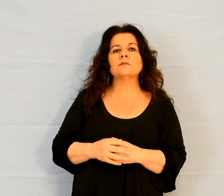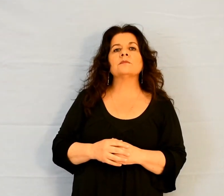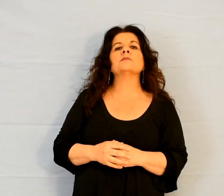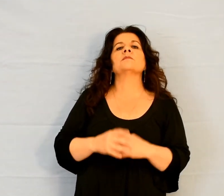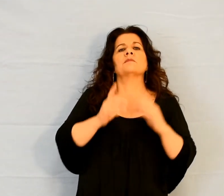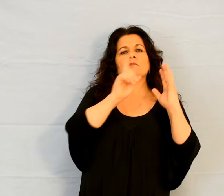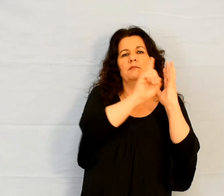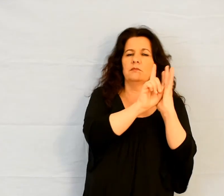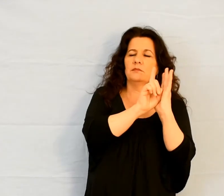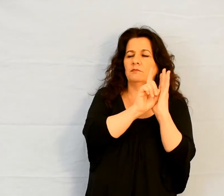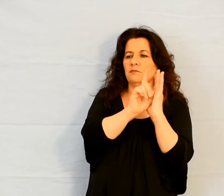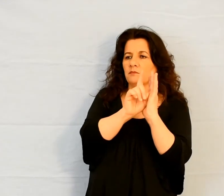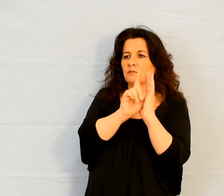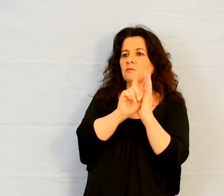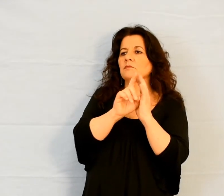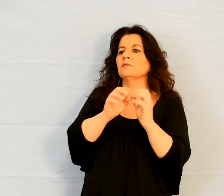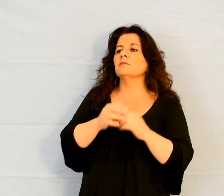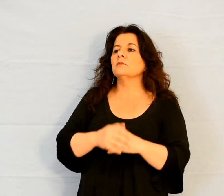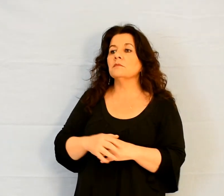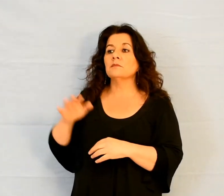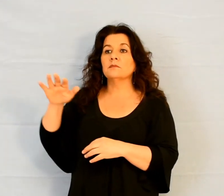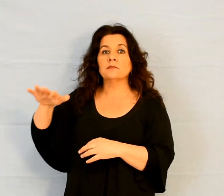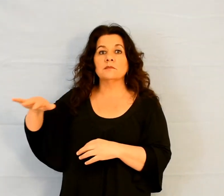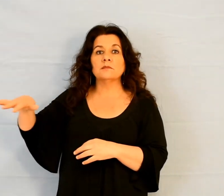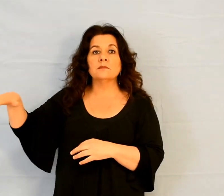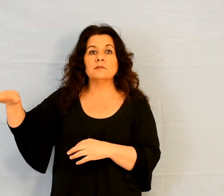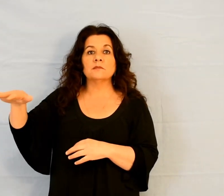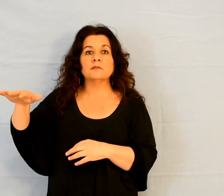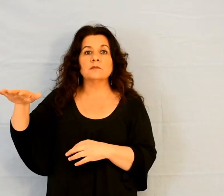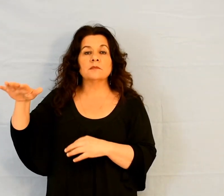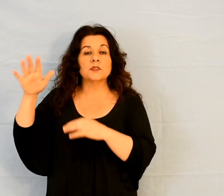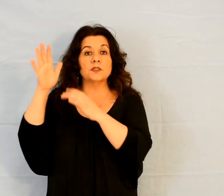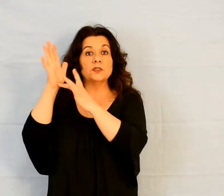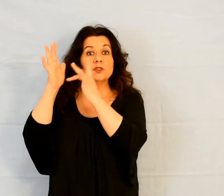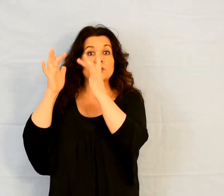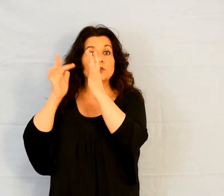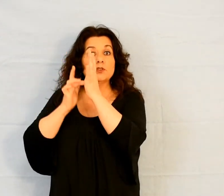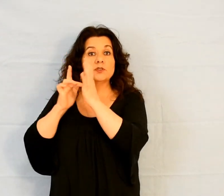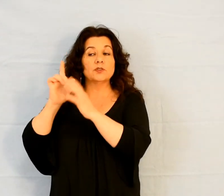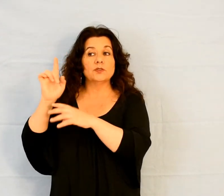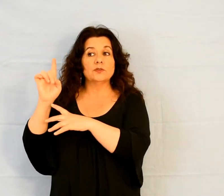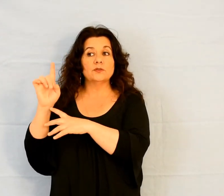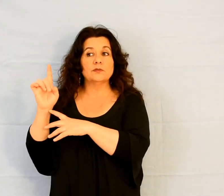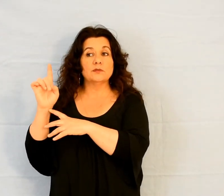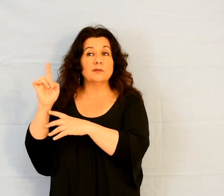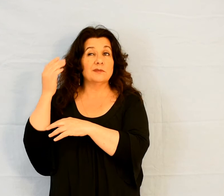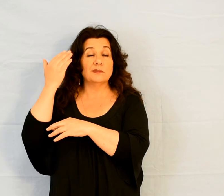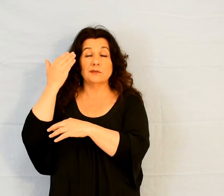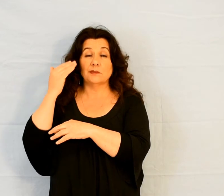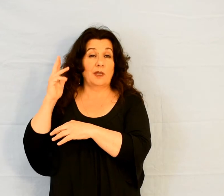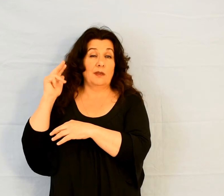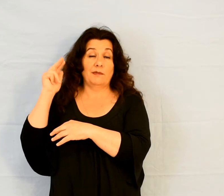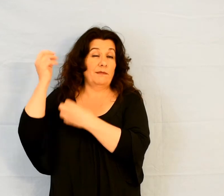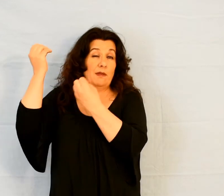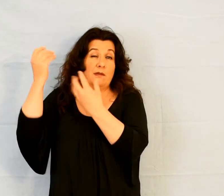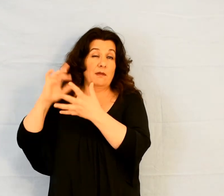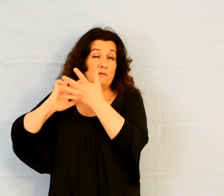Alors, Jésus, sachant tout ce qui allait lui arriver, s'avança et leur dit :